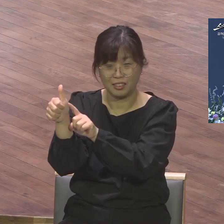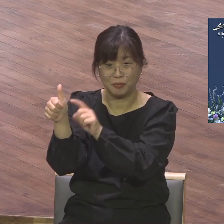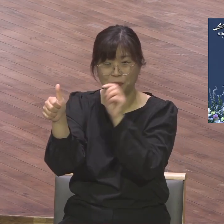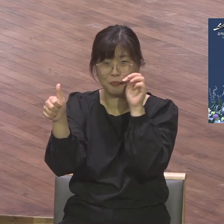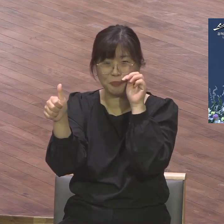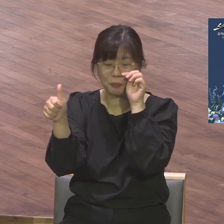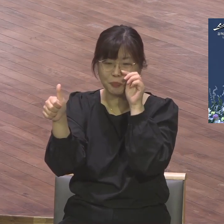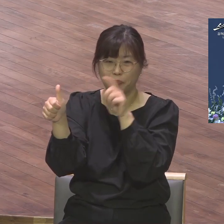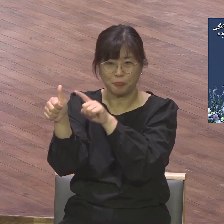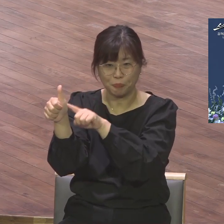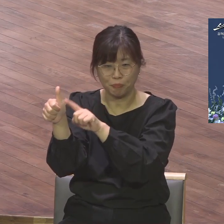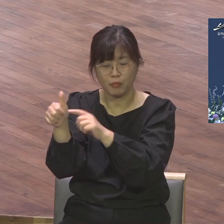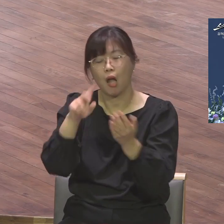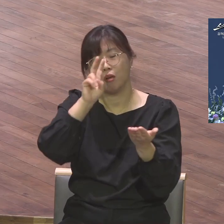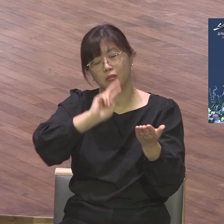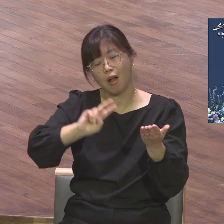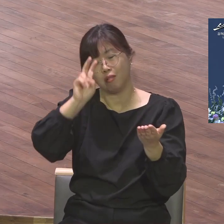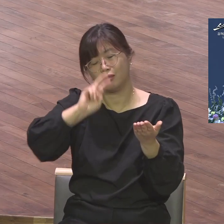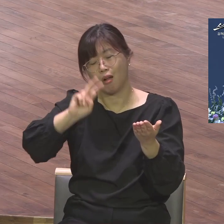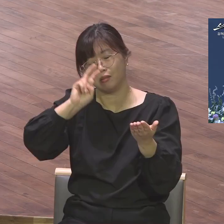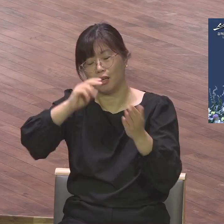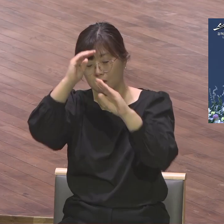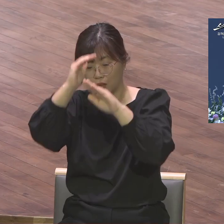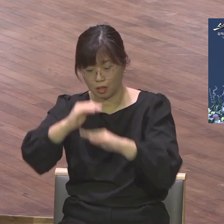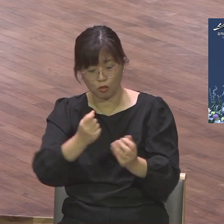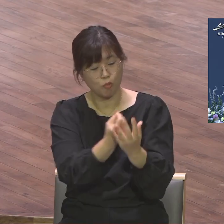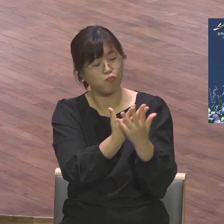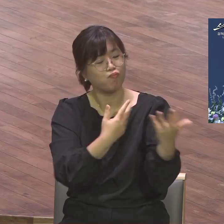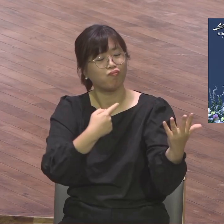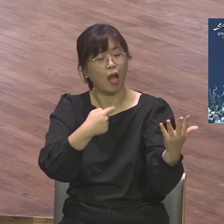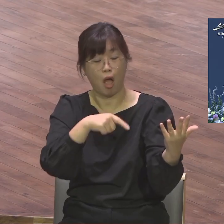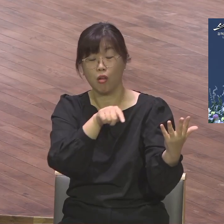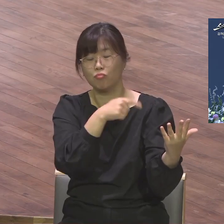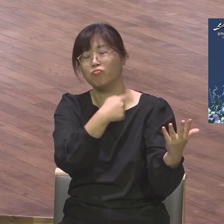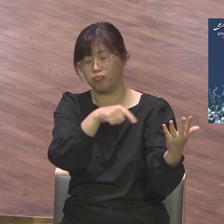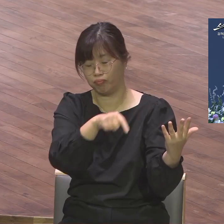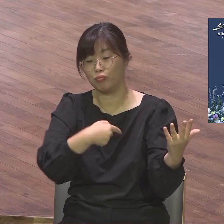이 감사의 찬양을 하도록 권면하고 있어요. 이와 동시에